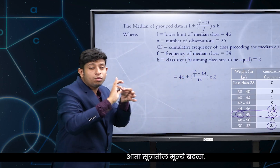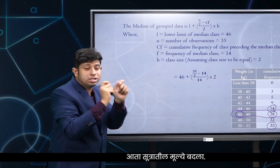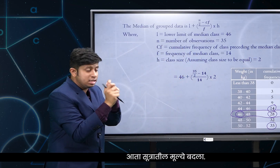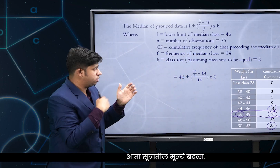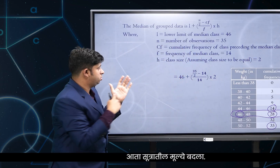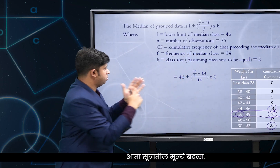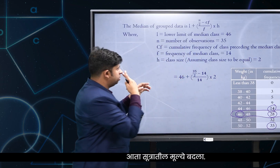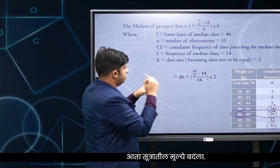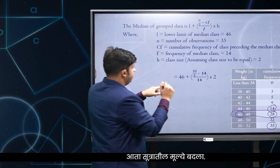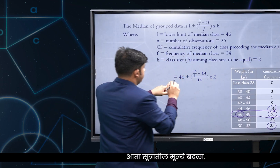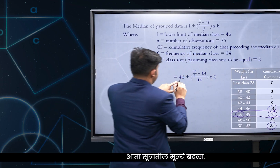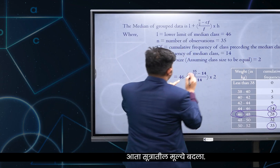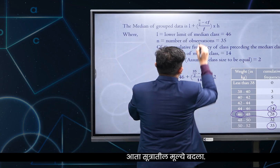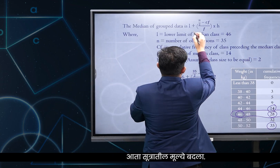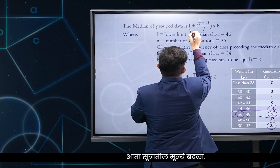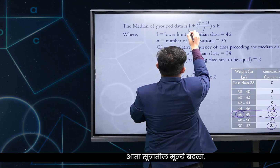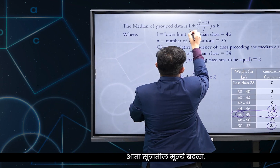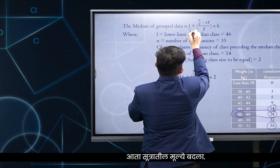आता सूत्रातील मूल्ये बदला.